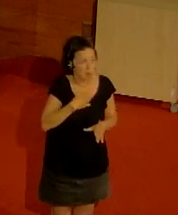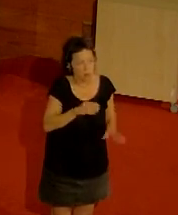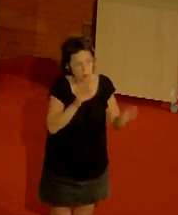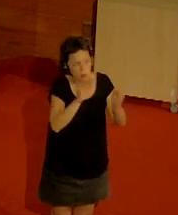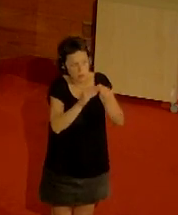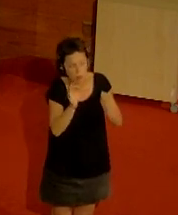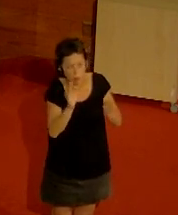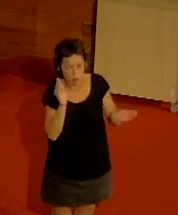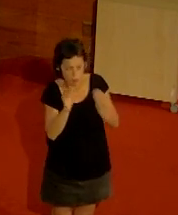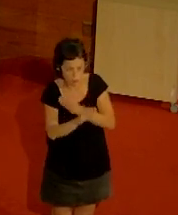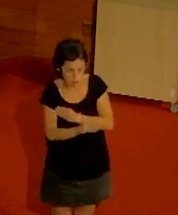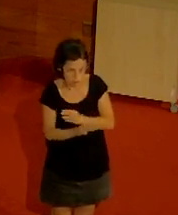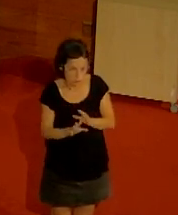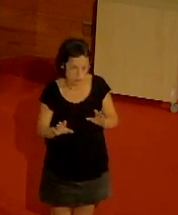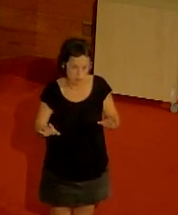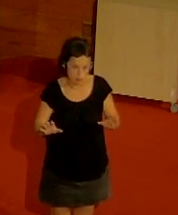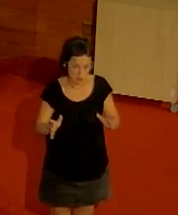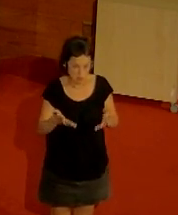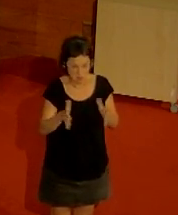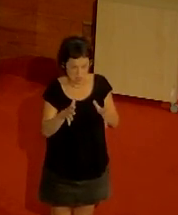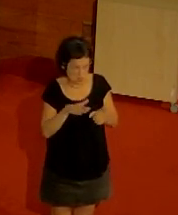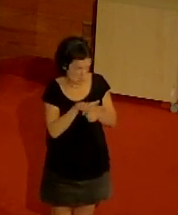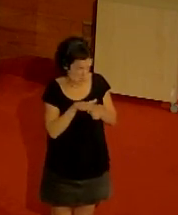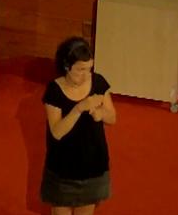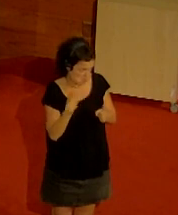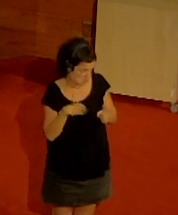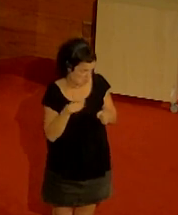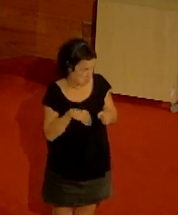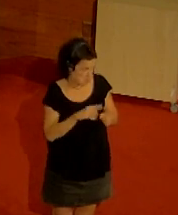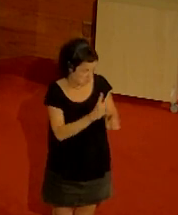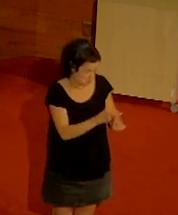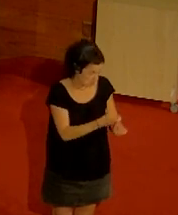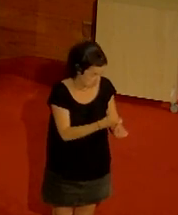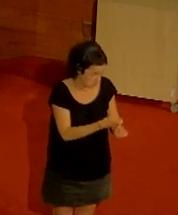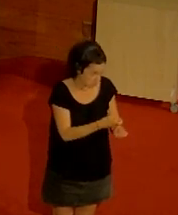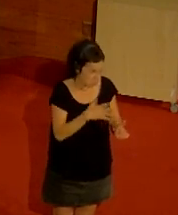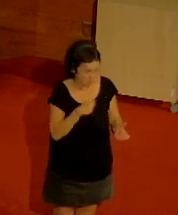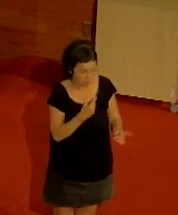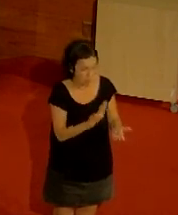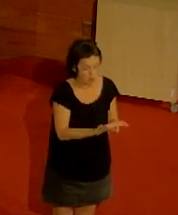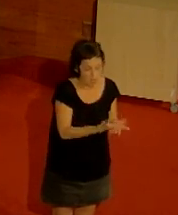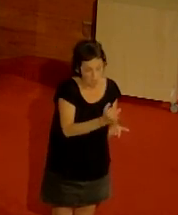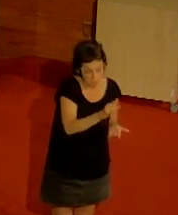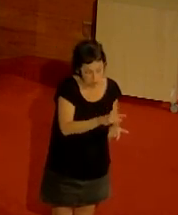menos lo podemos detectar, ¿no? Que está en el mismo ámbito, ¿no? Podemos decir que está justificado o no.